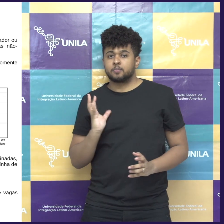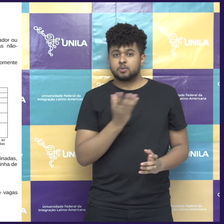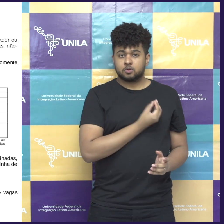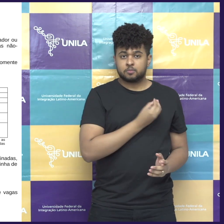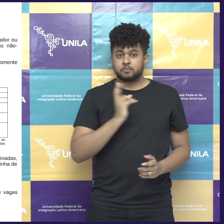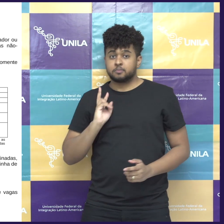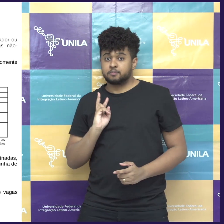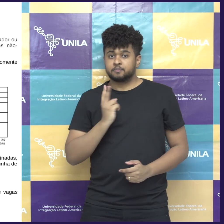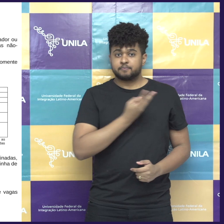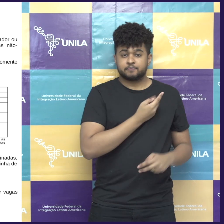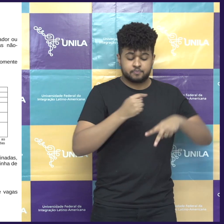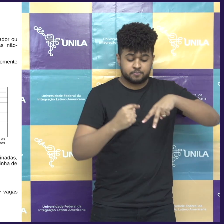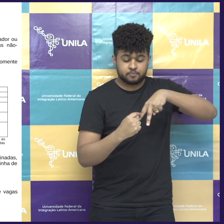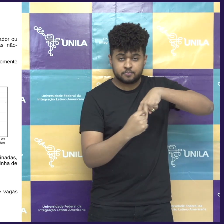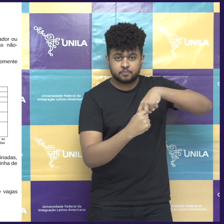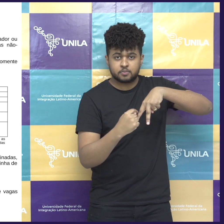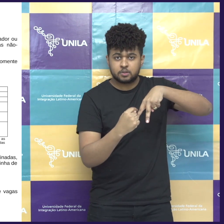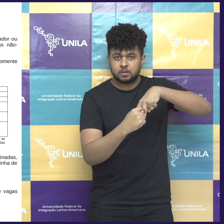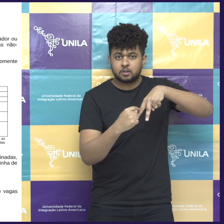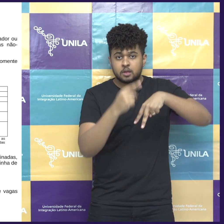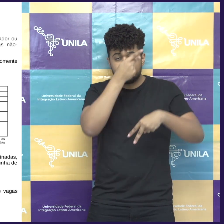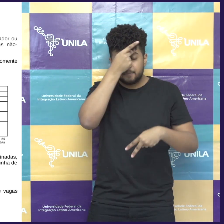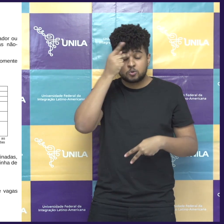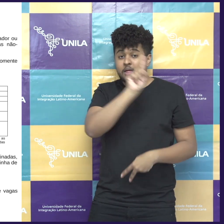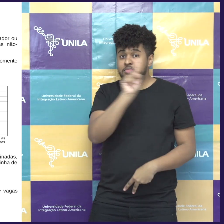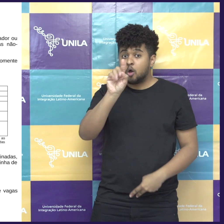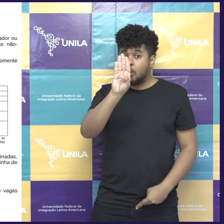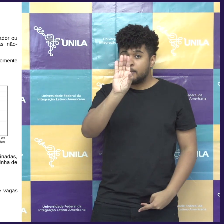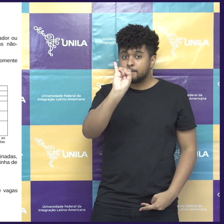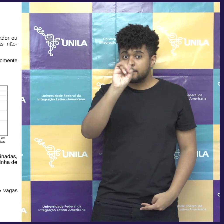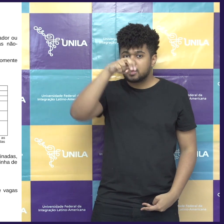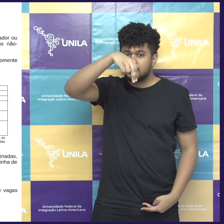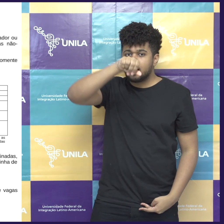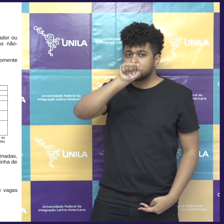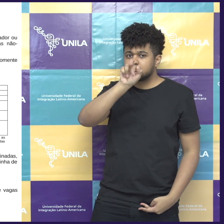travestis, intersexuais e pessoas não binárias.